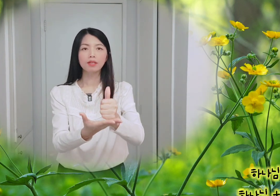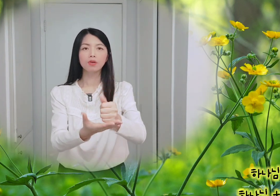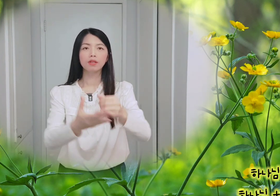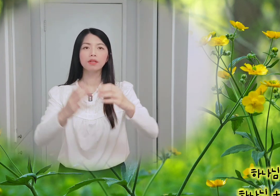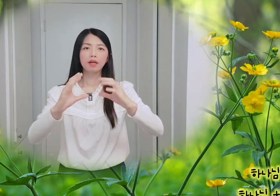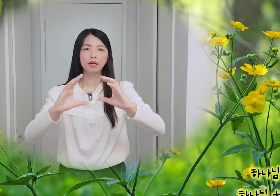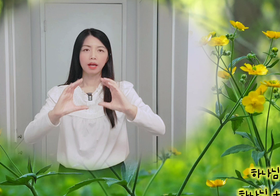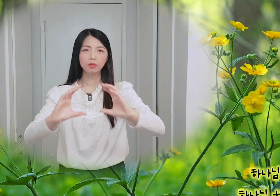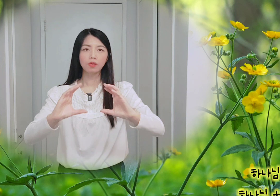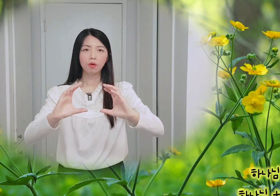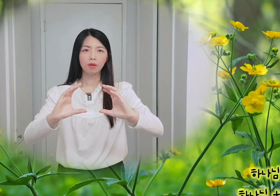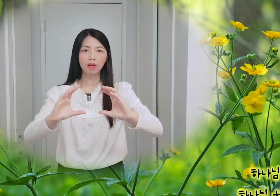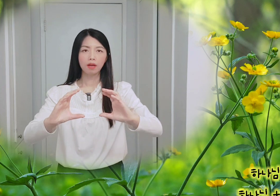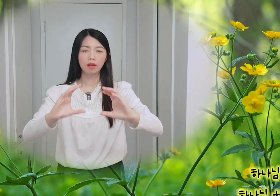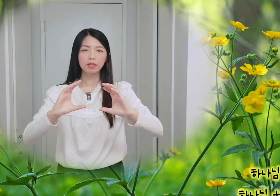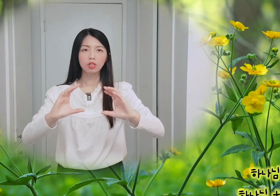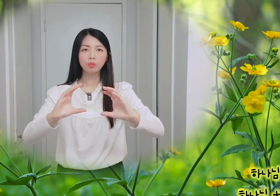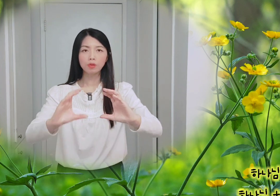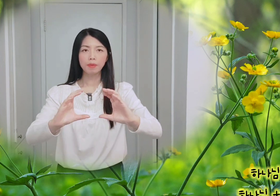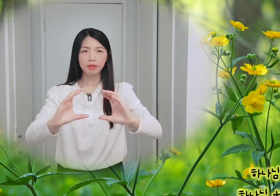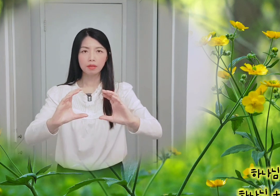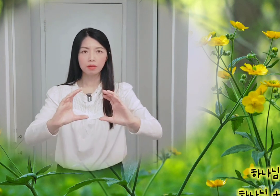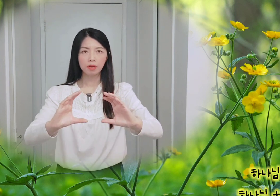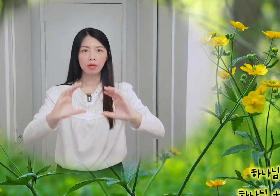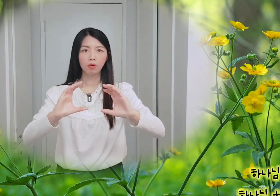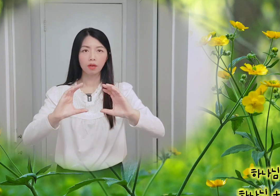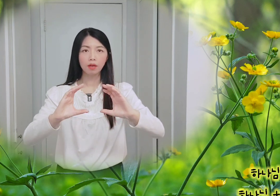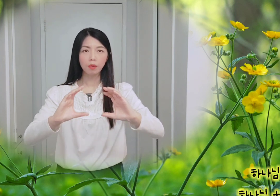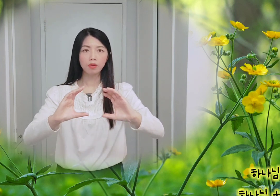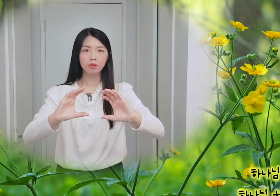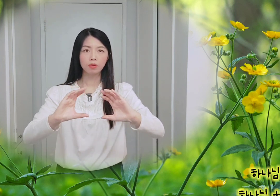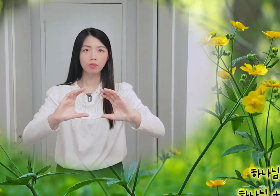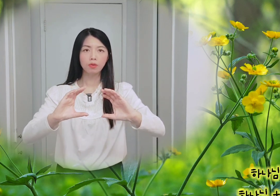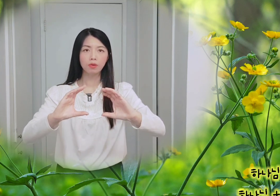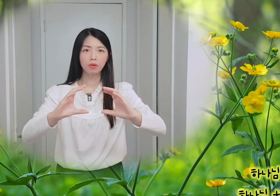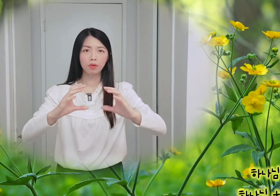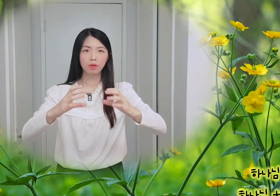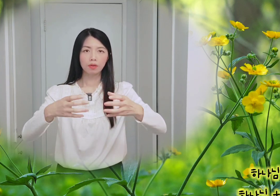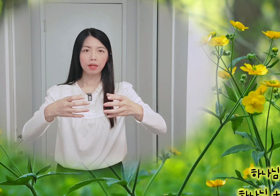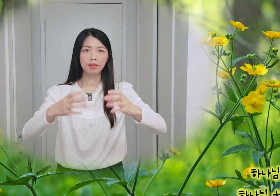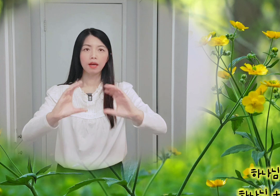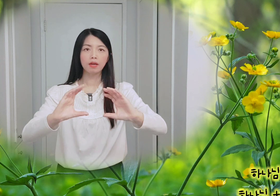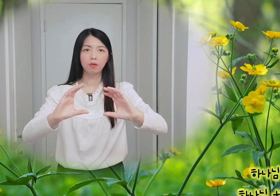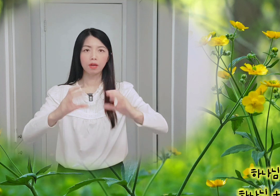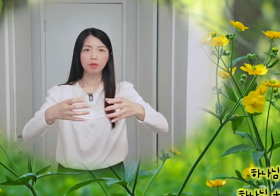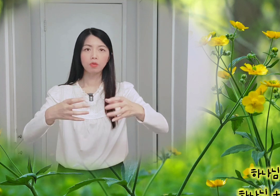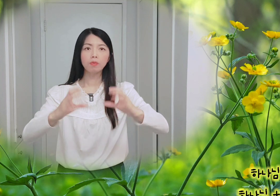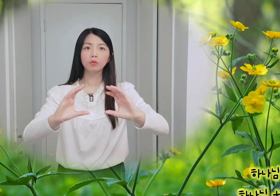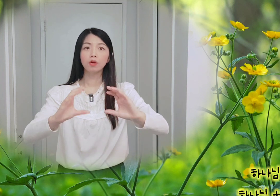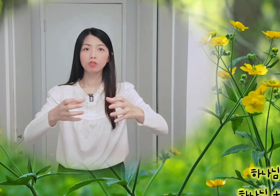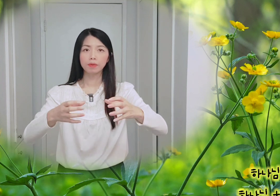나라와 나라 수어는 양손을 이렇게 지구본을 만지듯이 이렇게 표현해 주시고 살짝